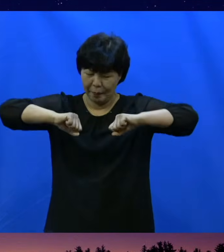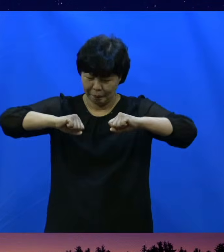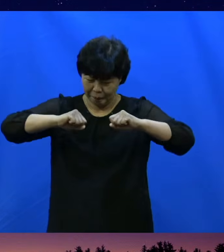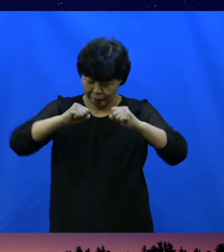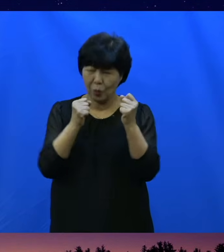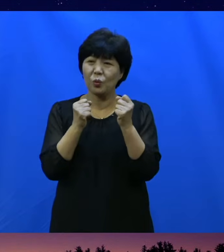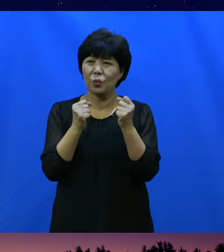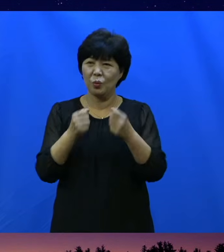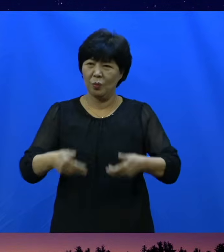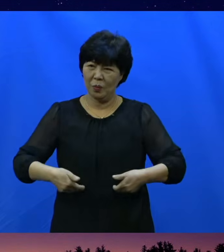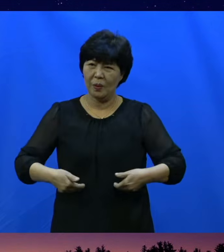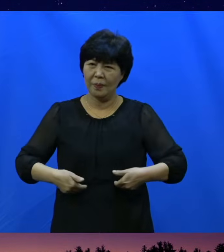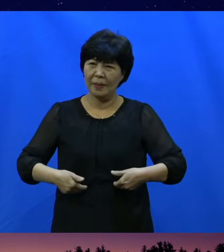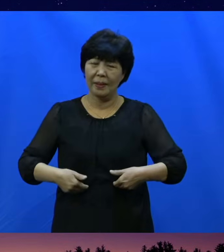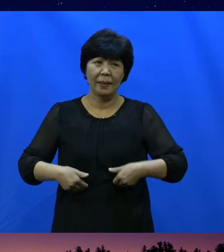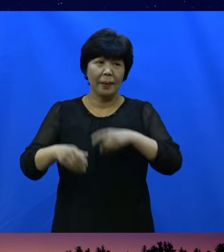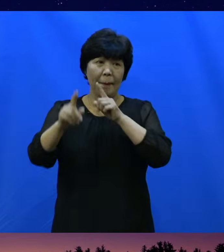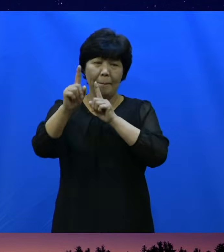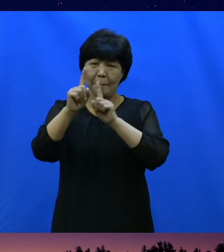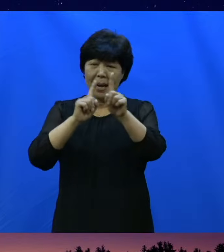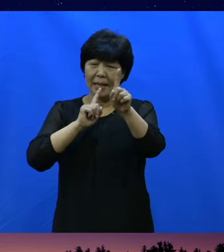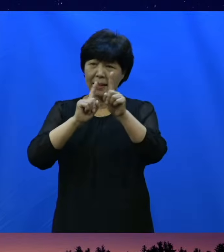말씀이 중요해요.